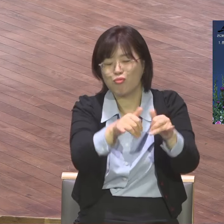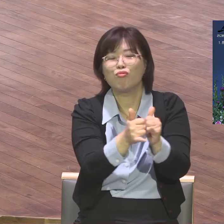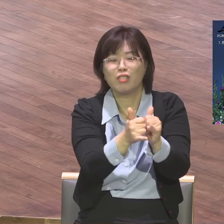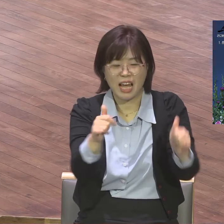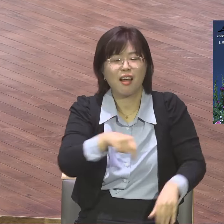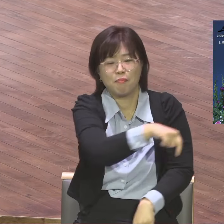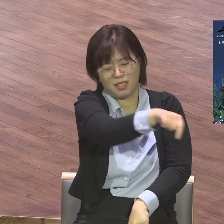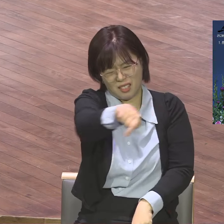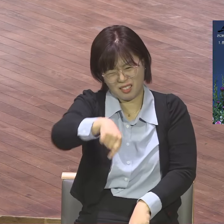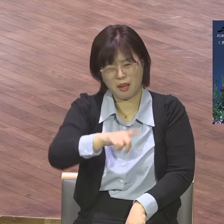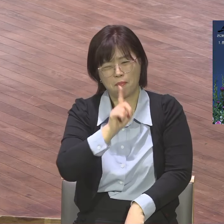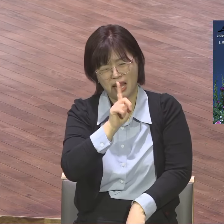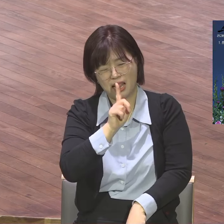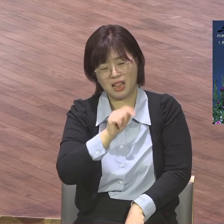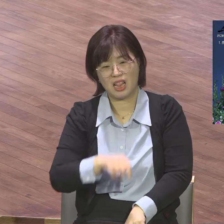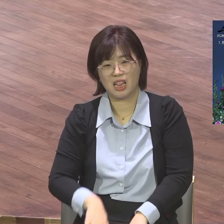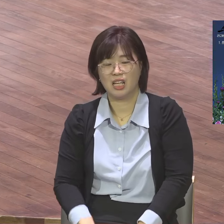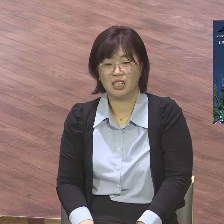허무할 수밖에 없어요.